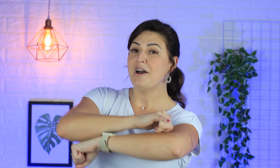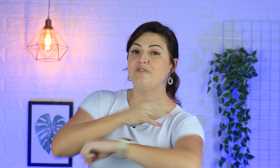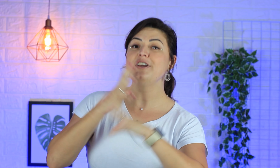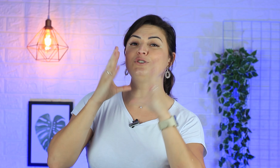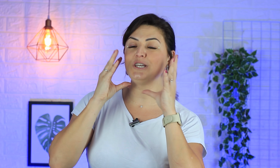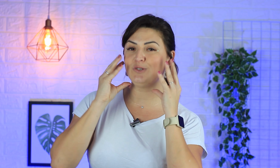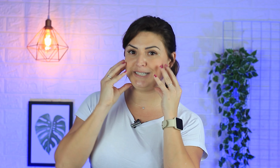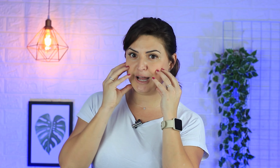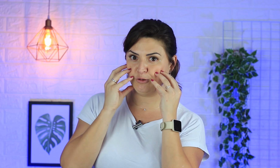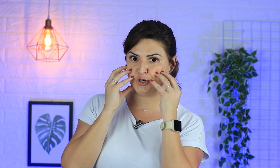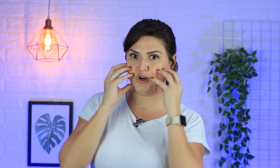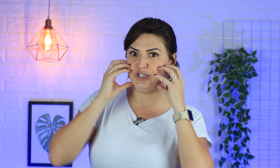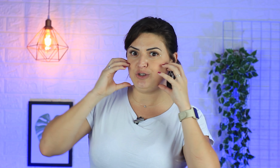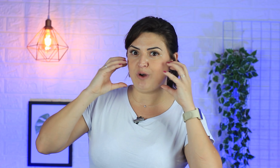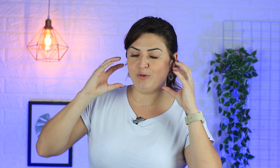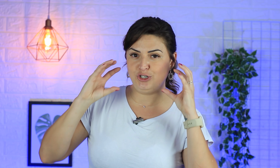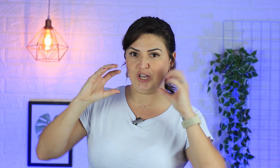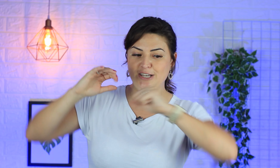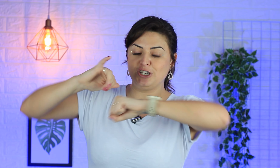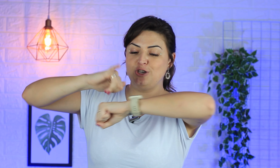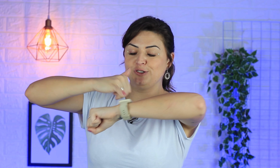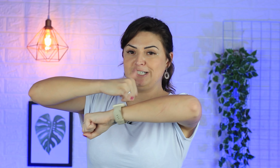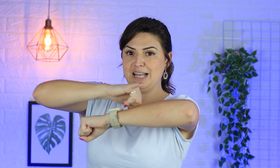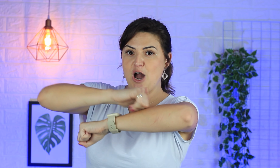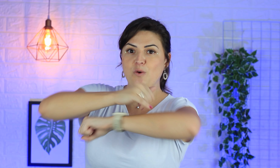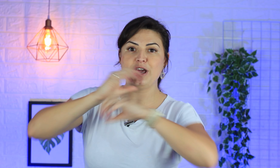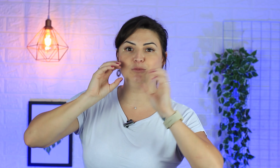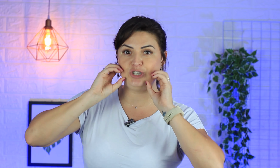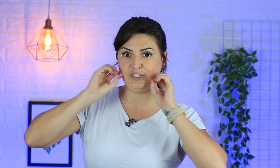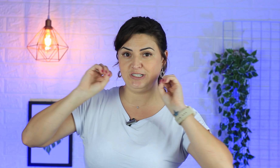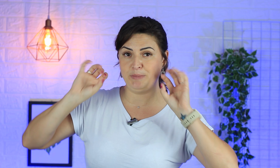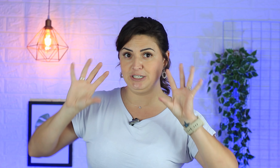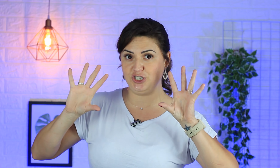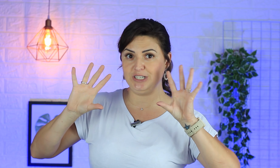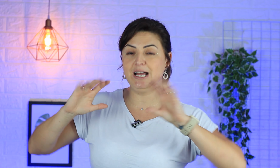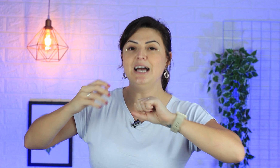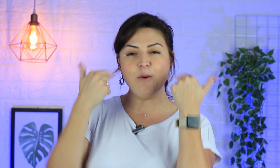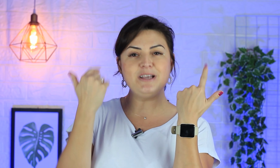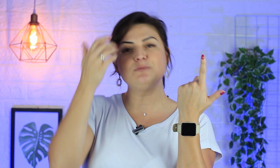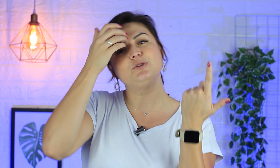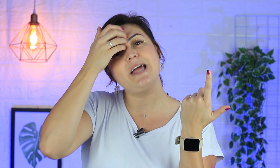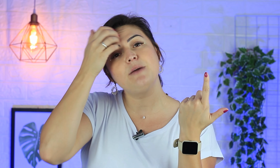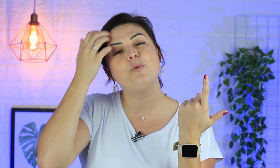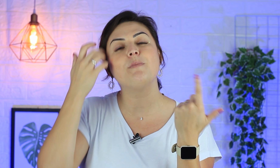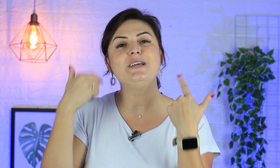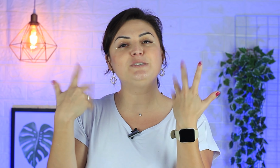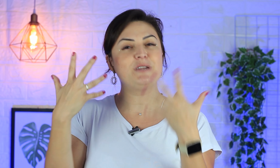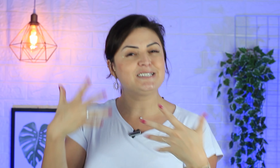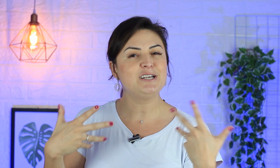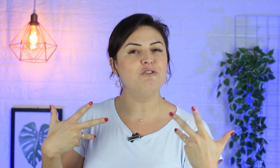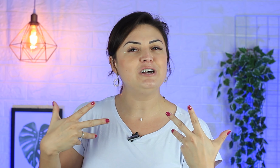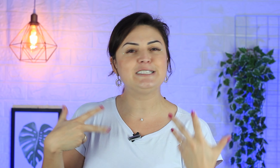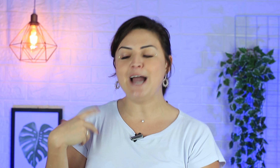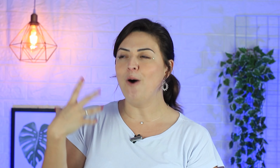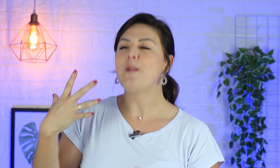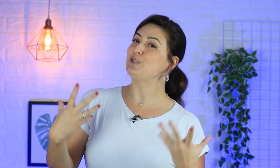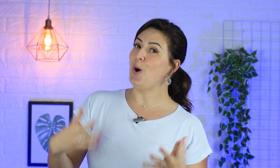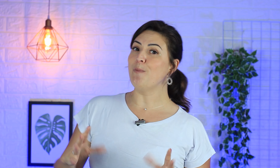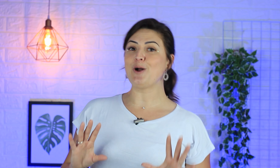Eu fiz aqui o sinal de gordinho com a bochecha, aqui o sinal e a bochecha expandida. E, ao mesmo tempo, a minha expressão facial passou uma